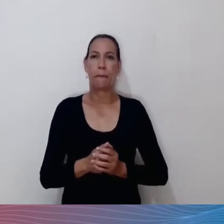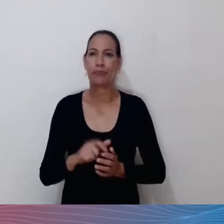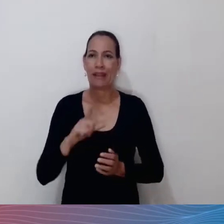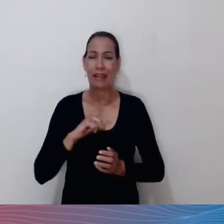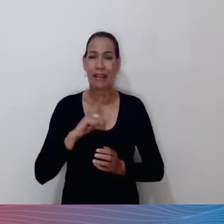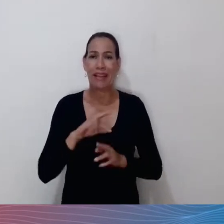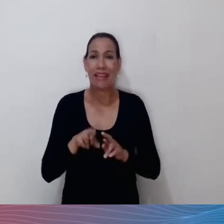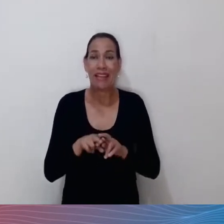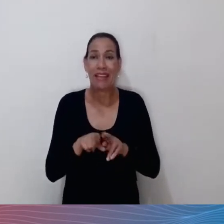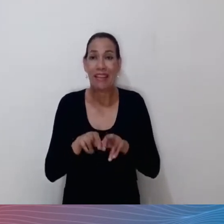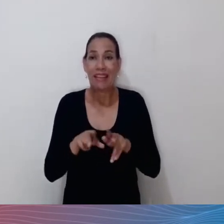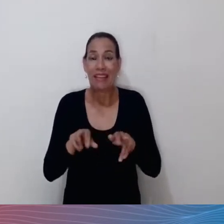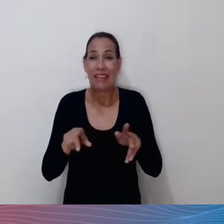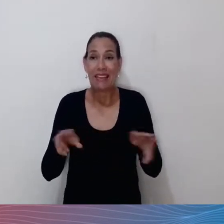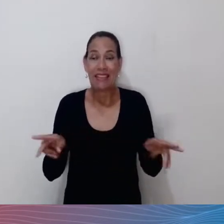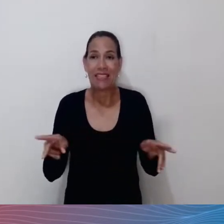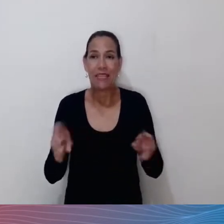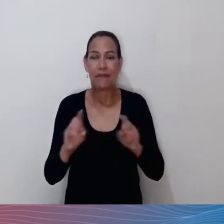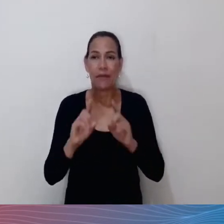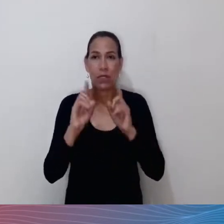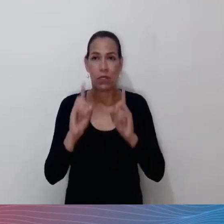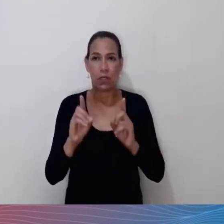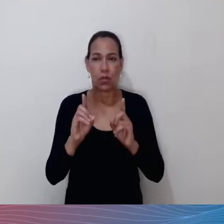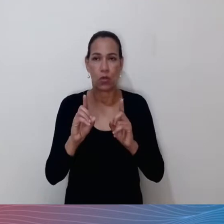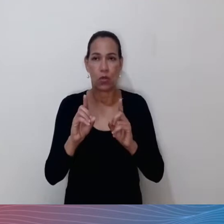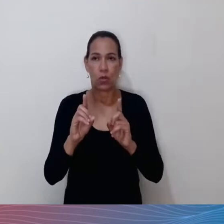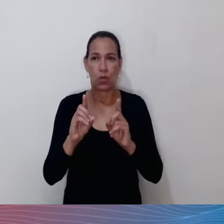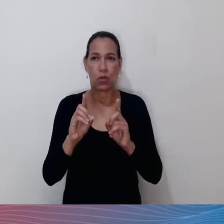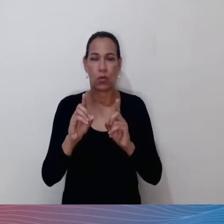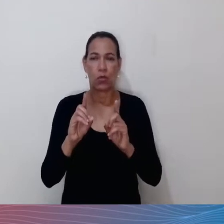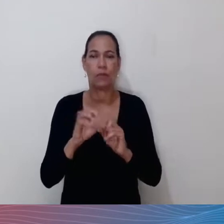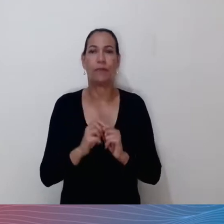graça que nos foi dada.